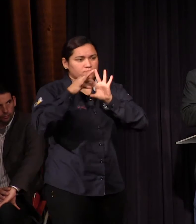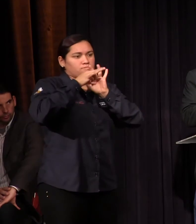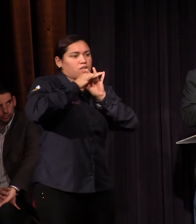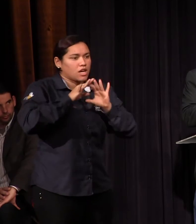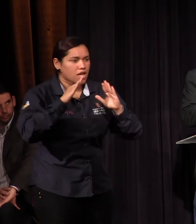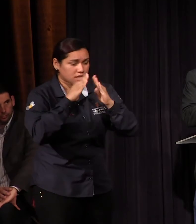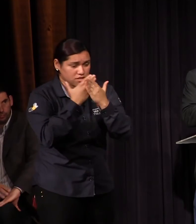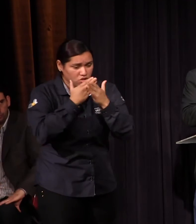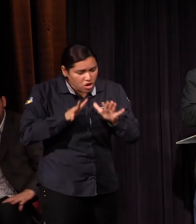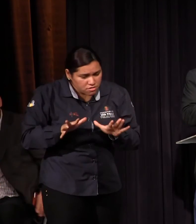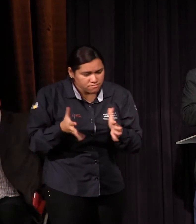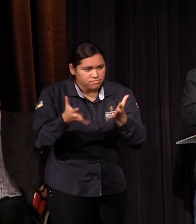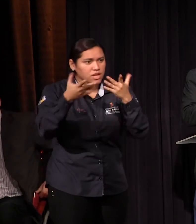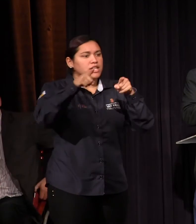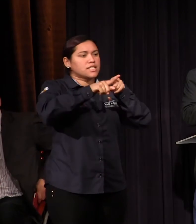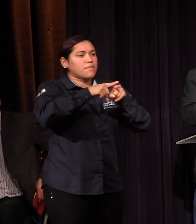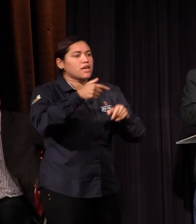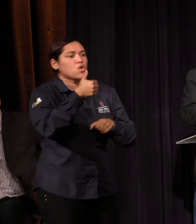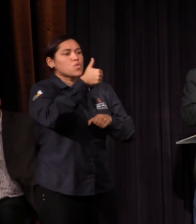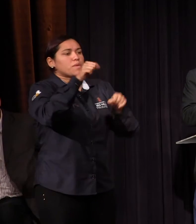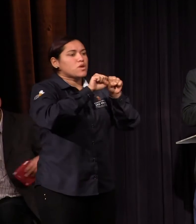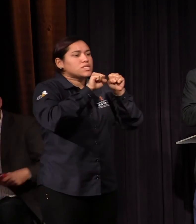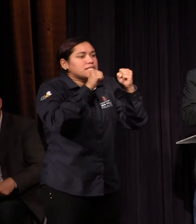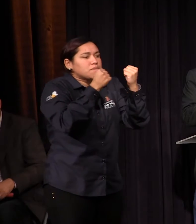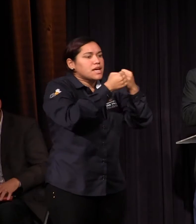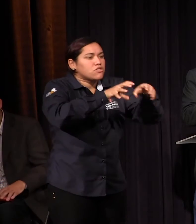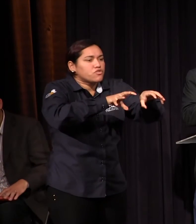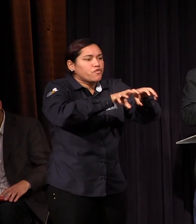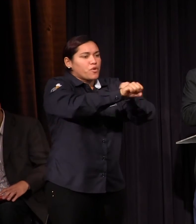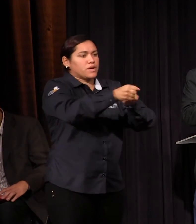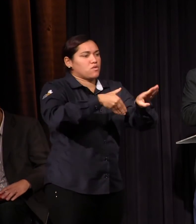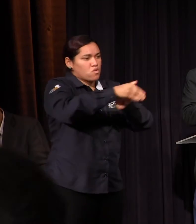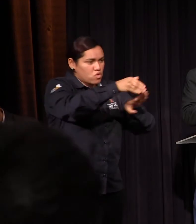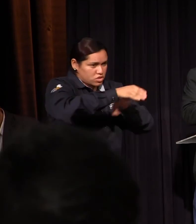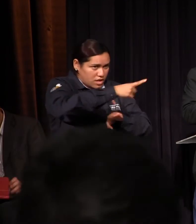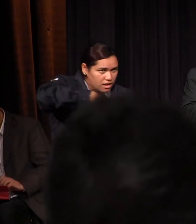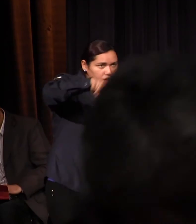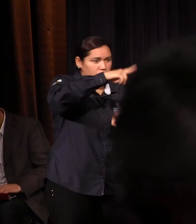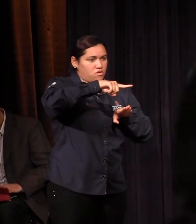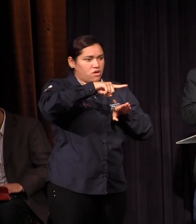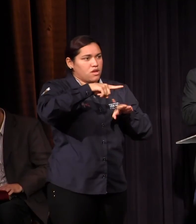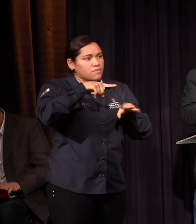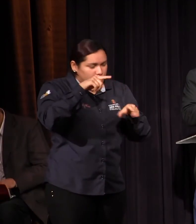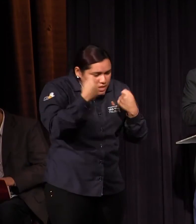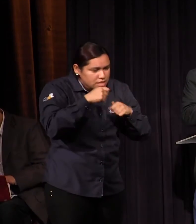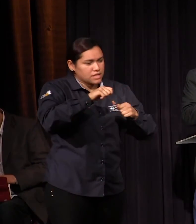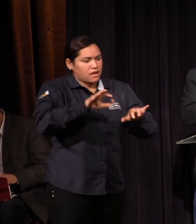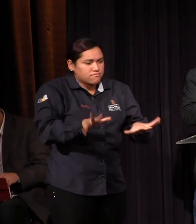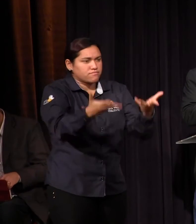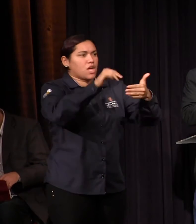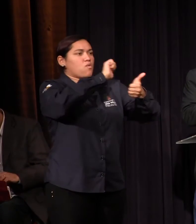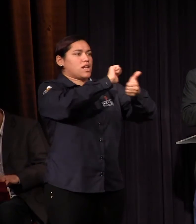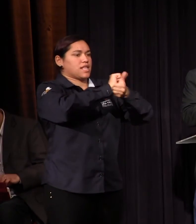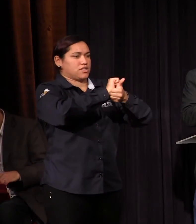do 1º seminário de formação aos conselheiros objetivando a qualidade social da educação